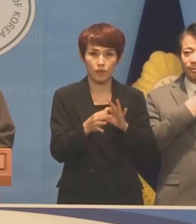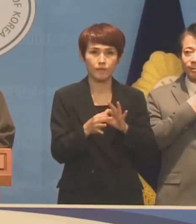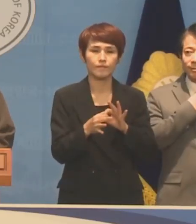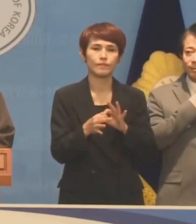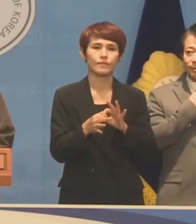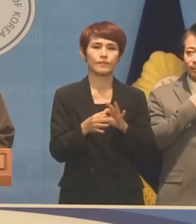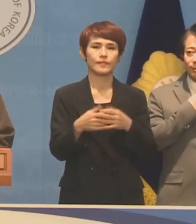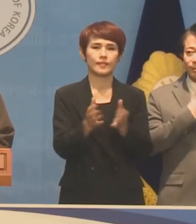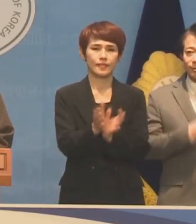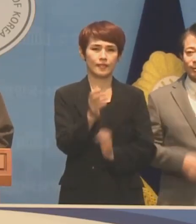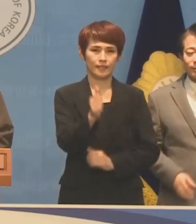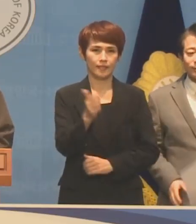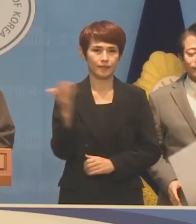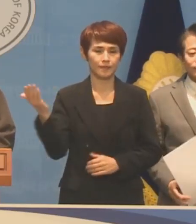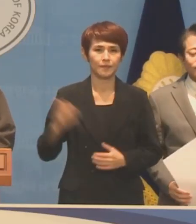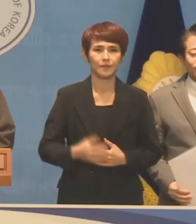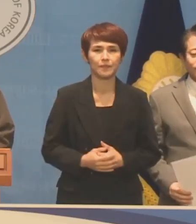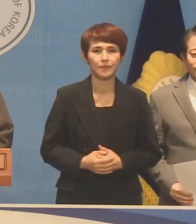정책실장입니다. 반갑습니다.